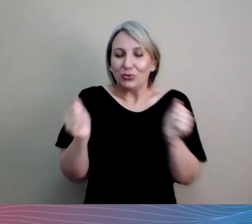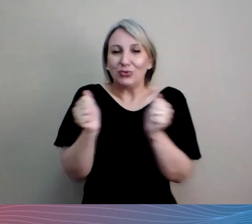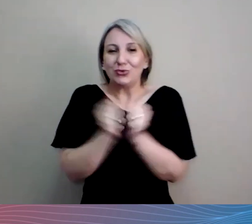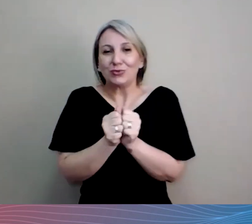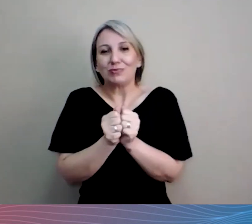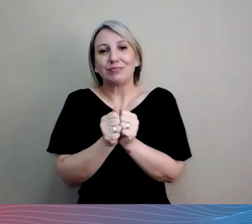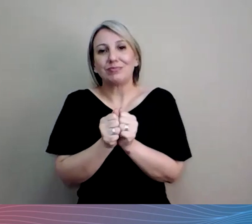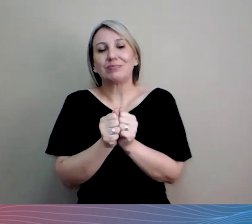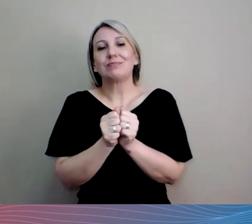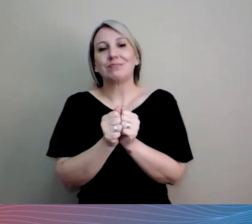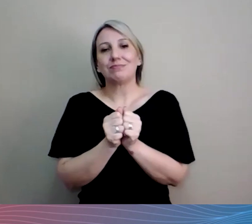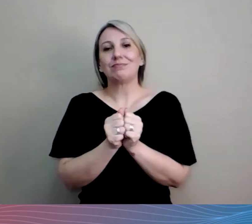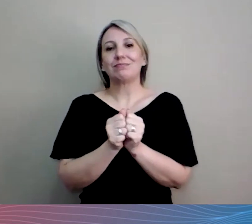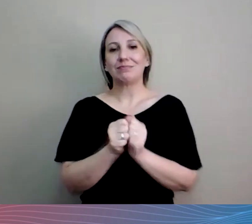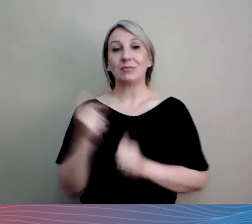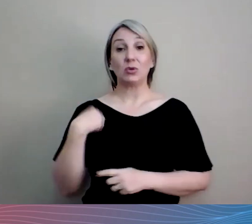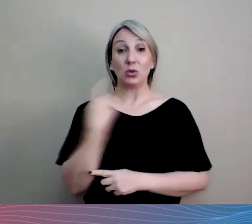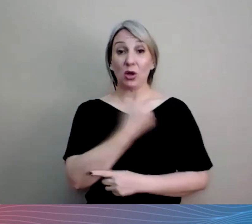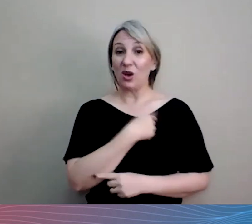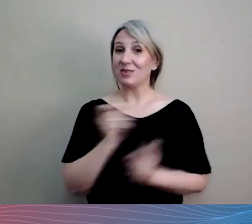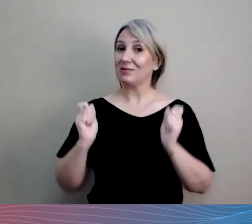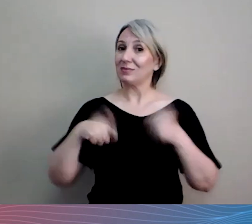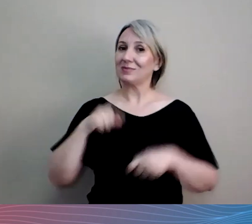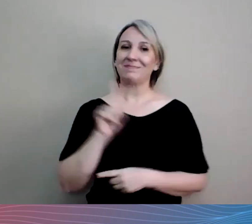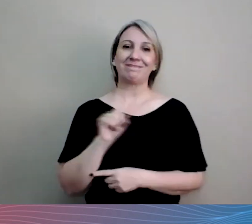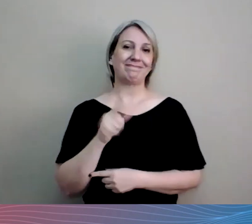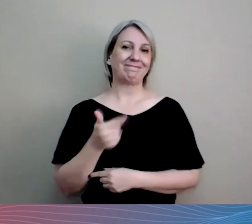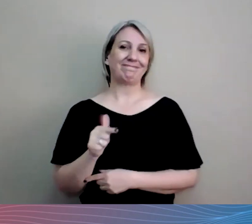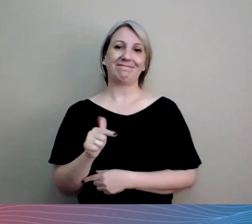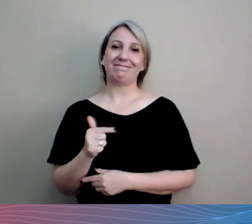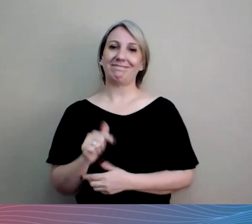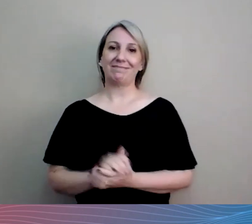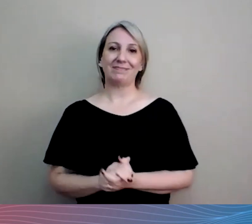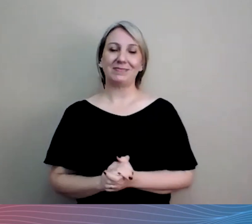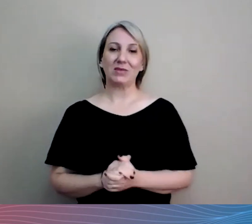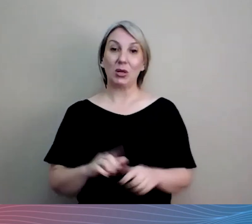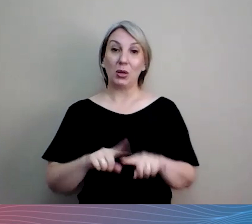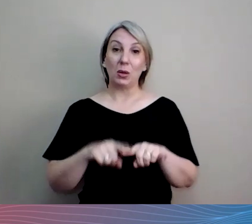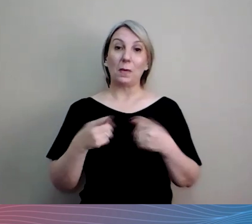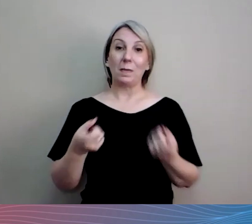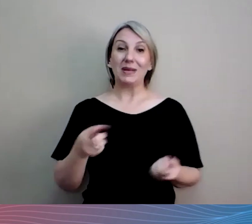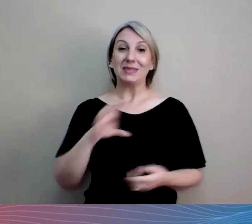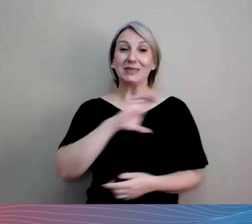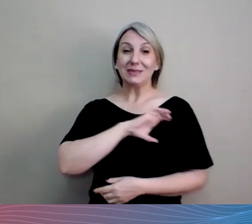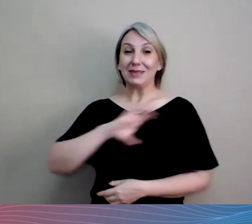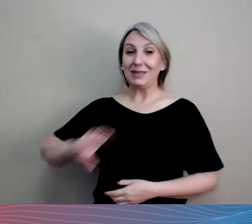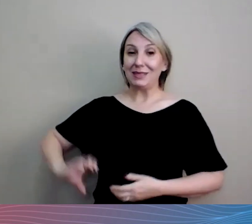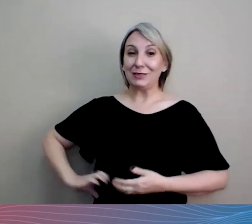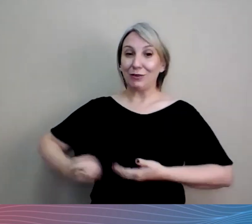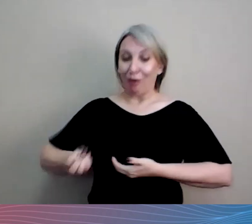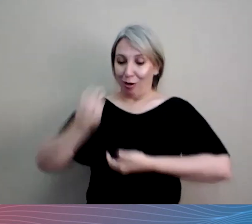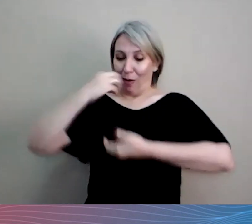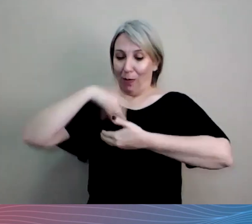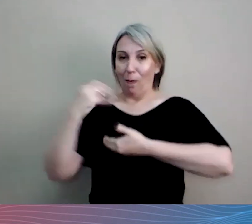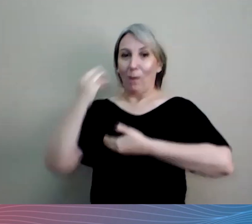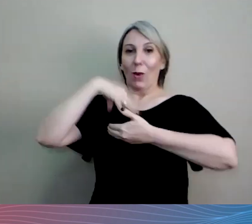Em nós não temos isso. Graças a Deus, irmãos, Cristo deseja nos encher com tudo que Ele é.